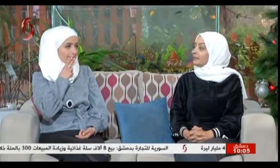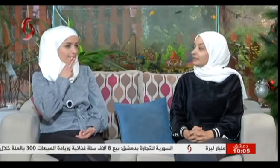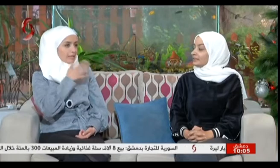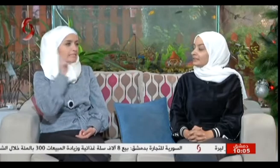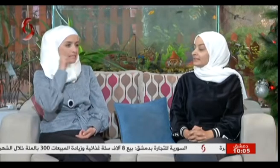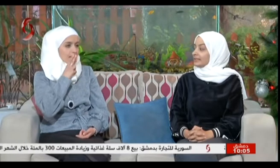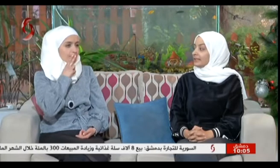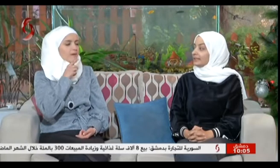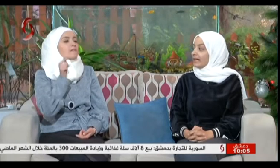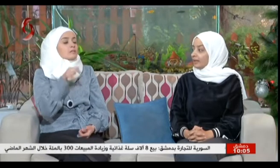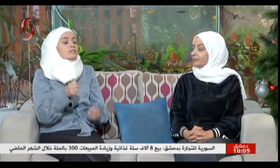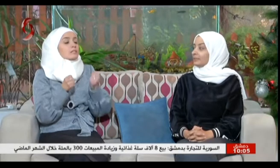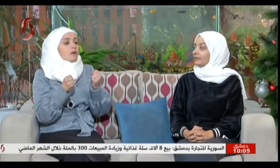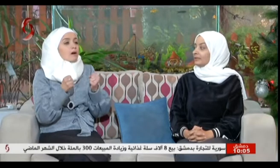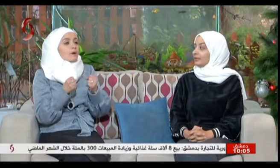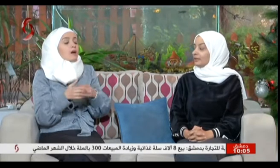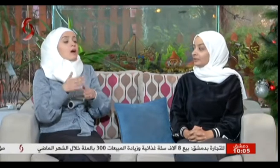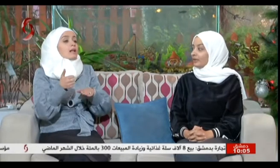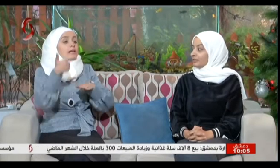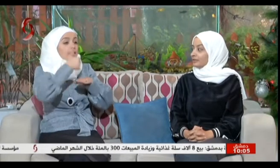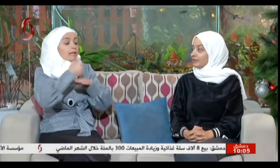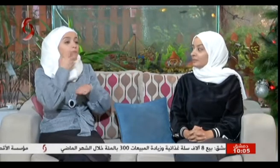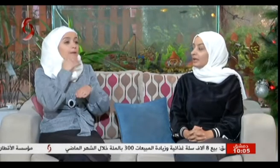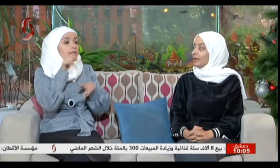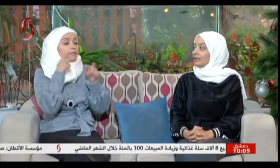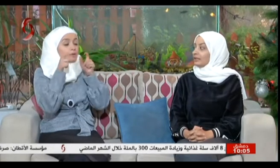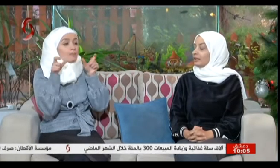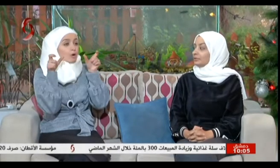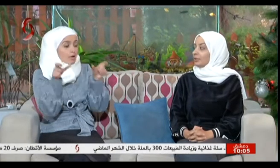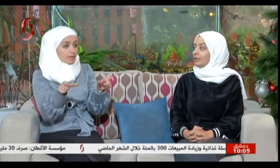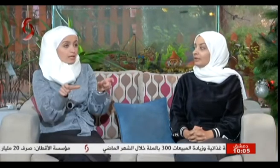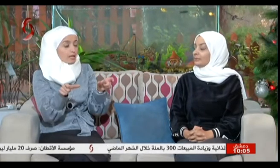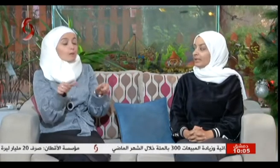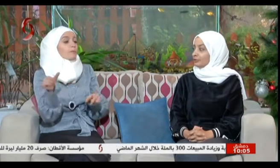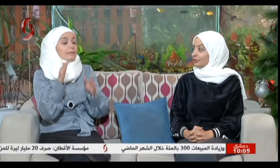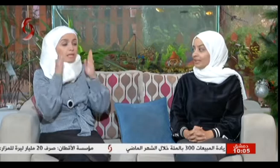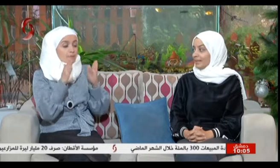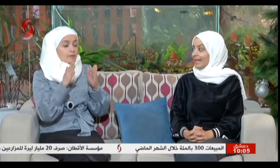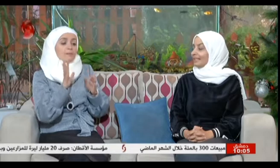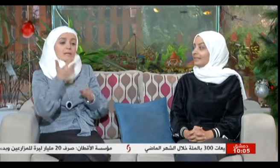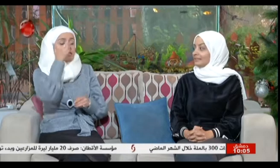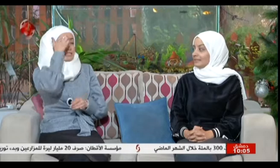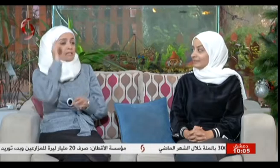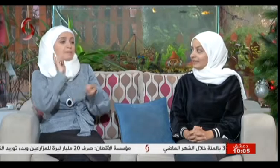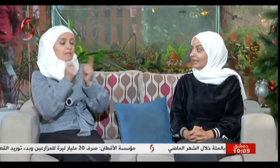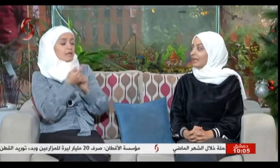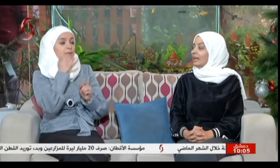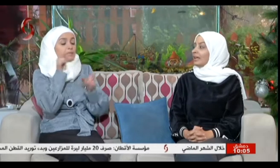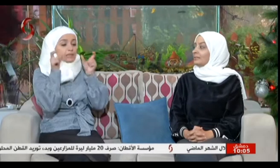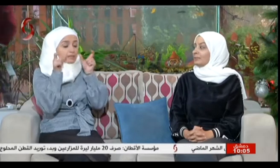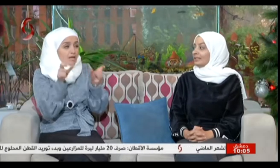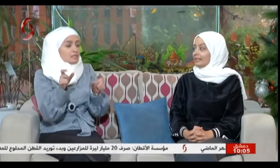أنا فكرة رسالتي هي دعم الأطفال الصم، لأنه مرحلة الطفولة هي مرحلة